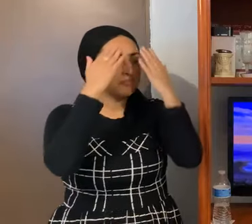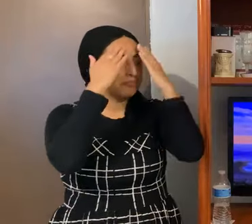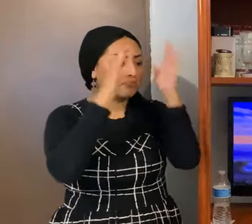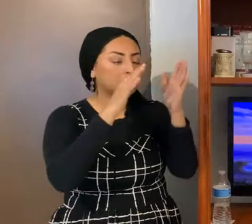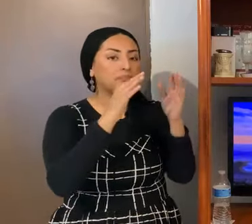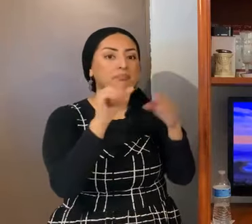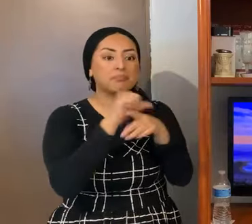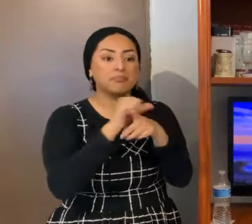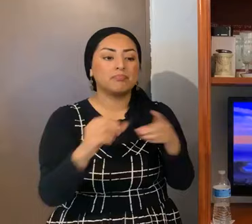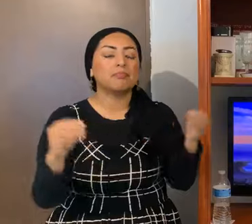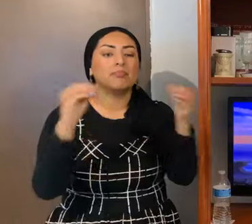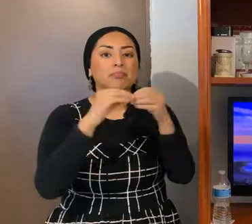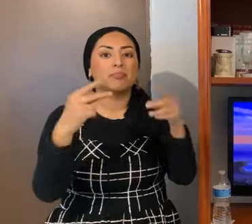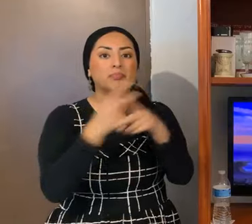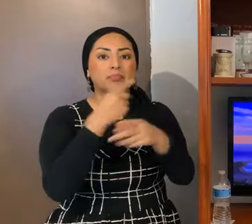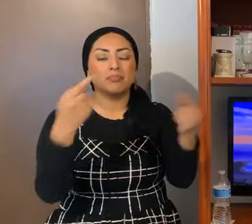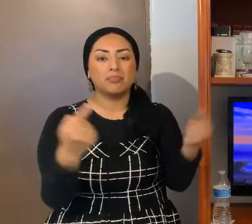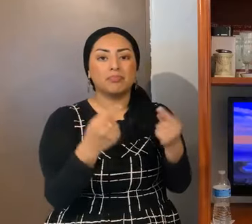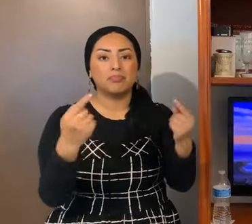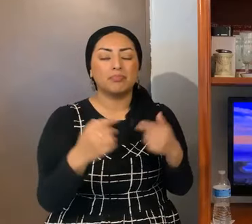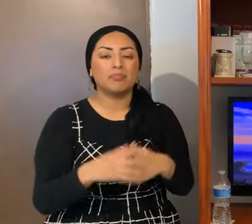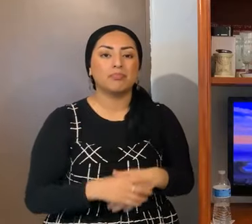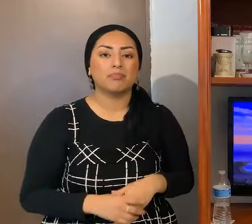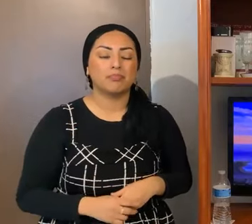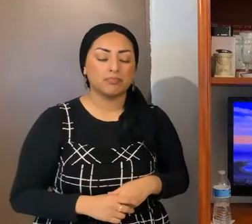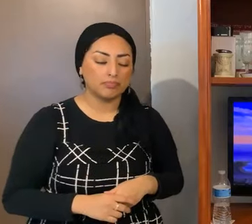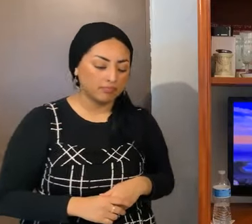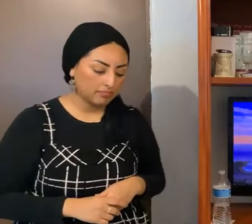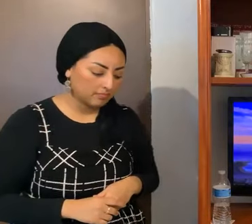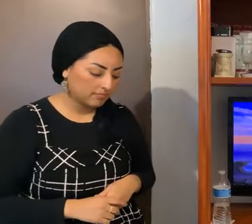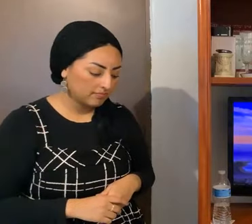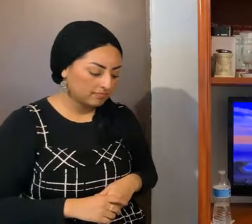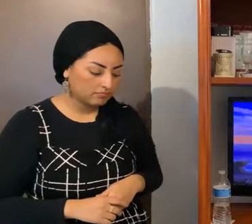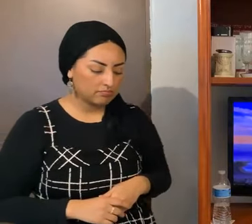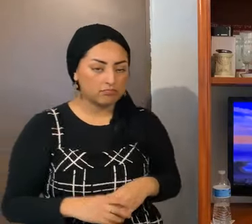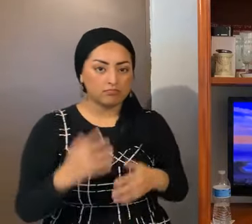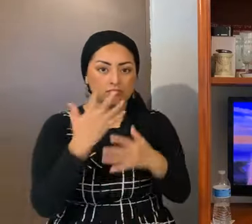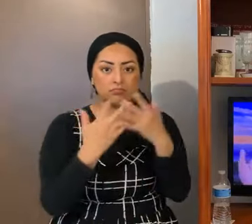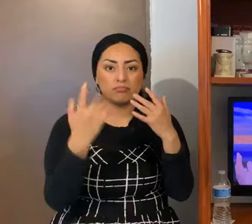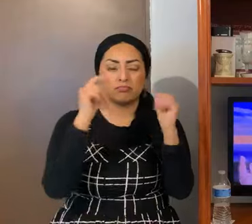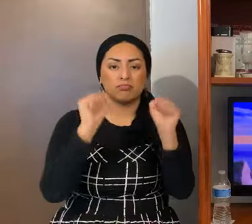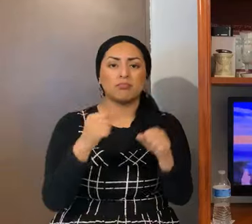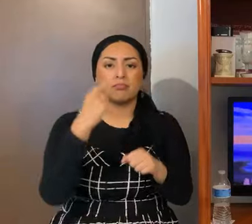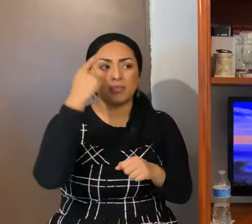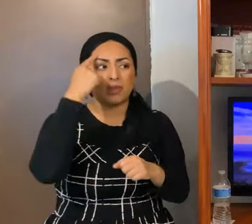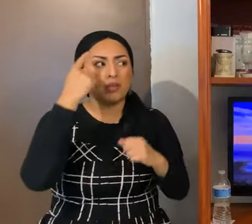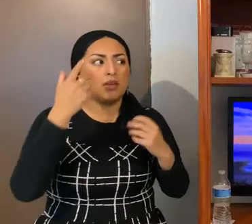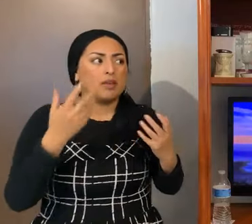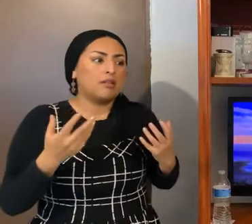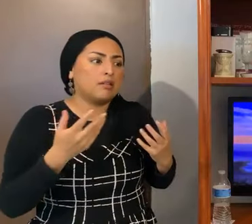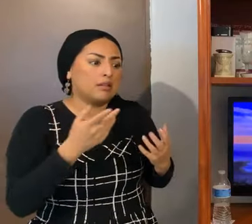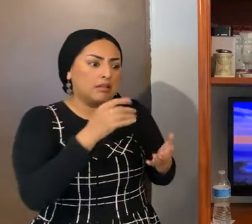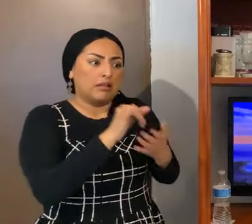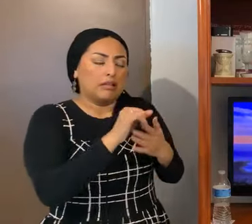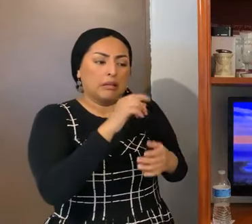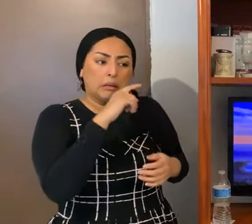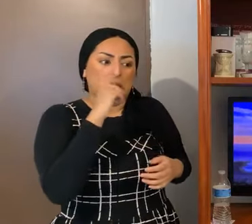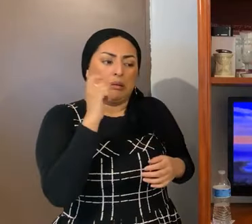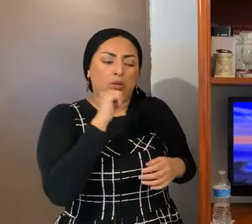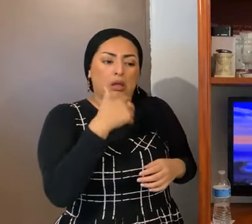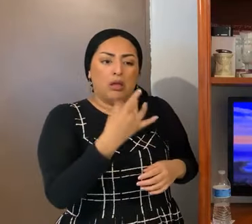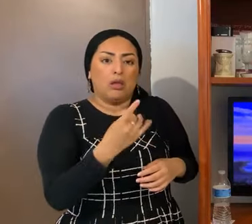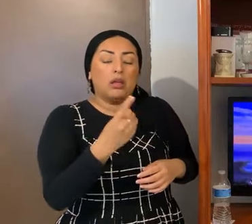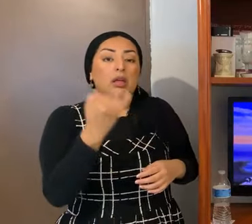más terribles, tan horribles como las que están escritas aquí. Alguien podría pensar, no, pero es que eso es algo muy feo. Si